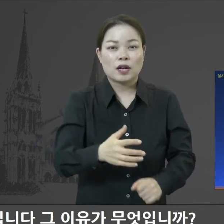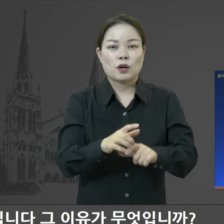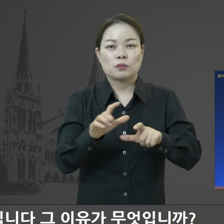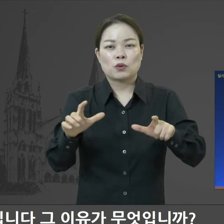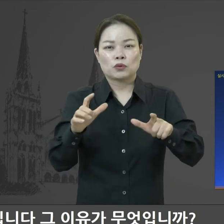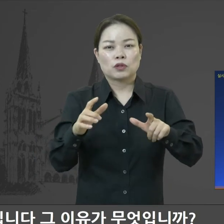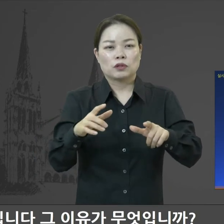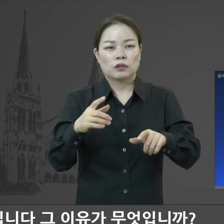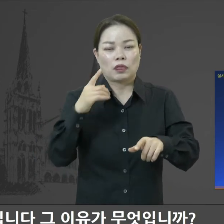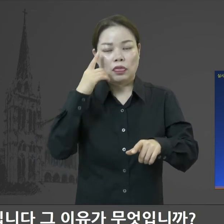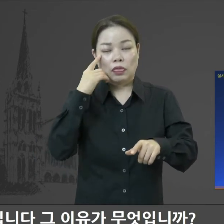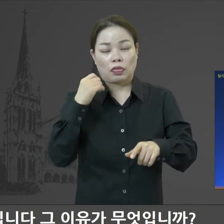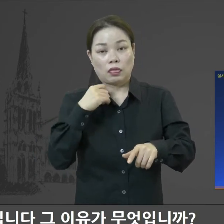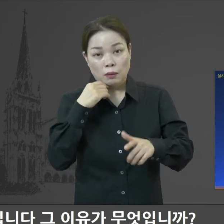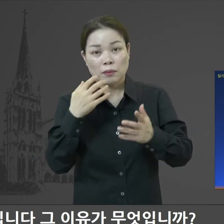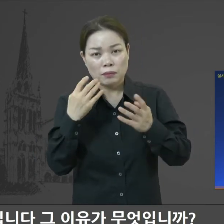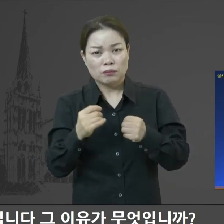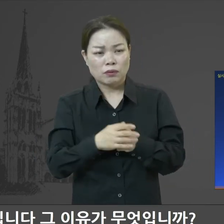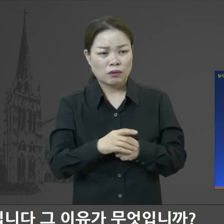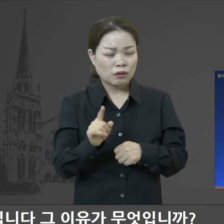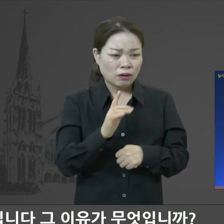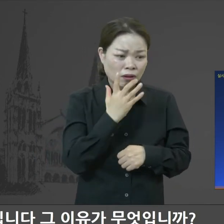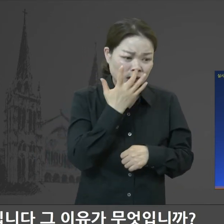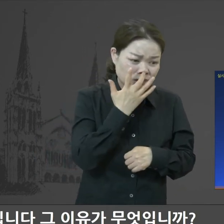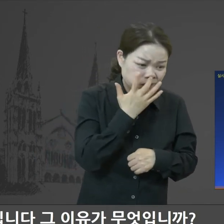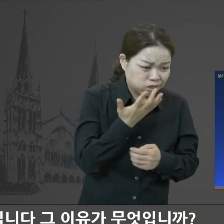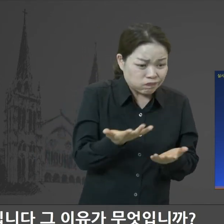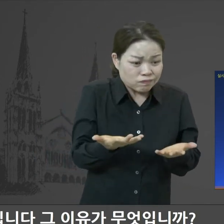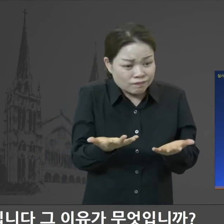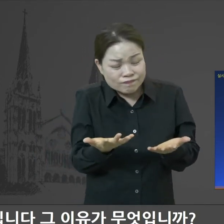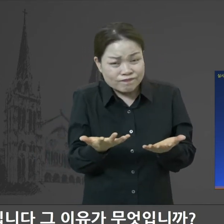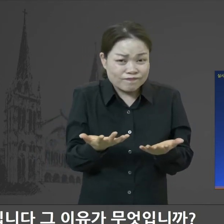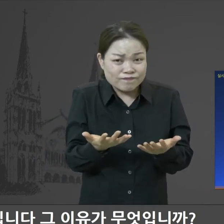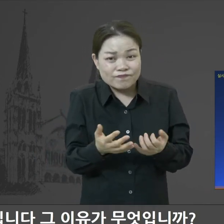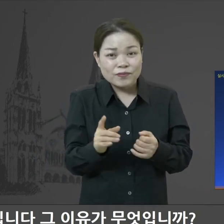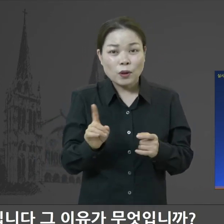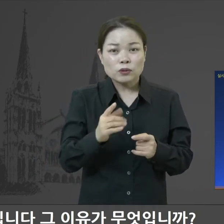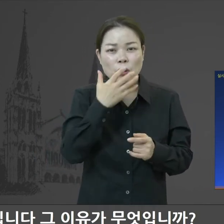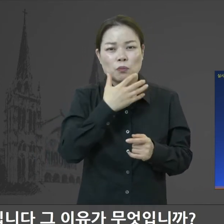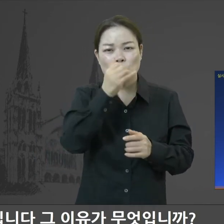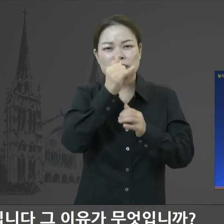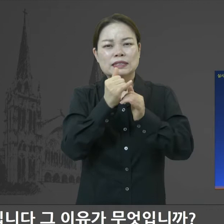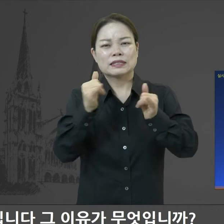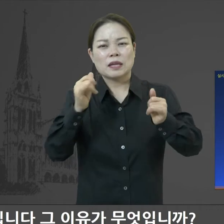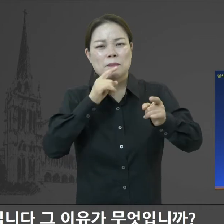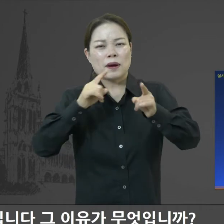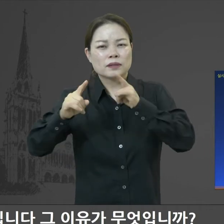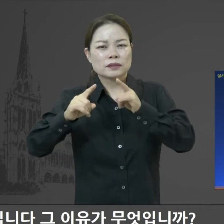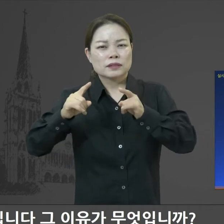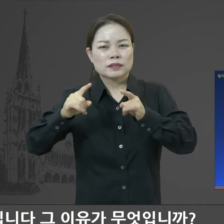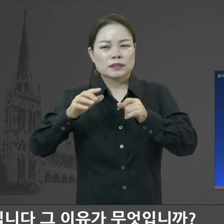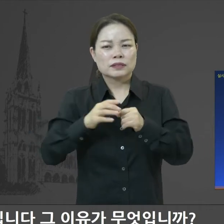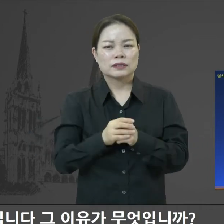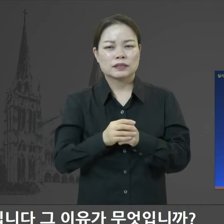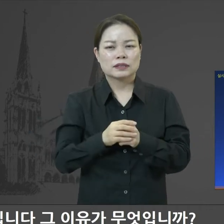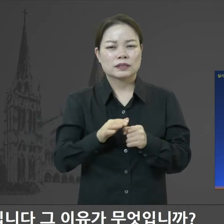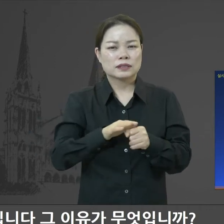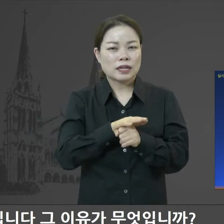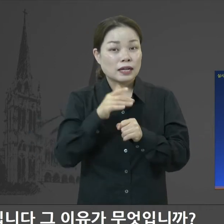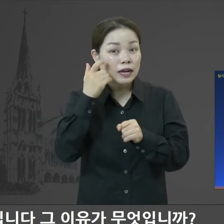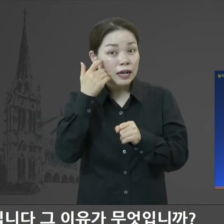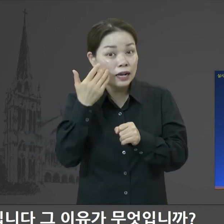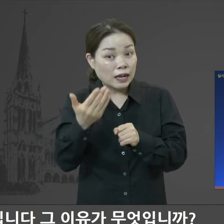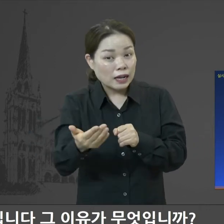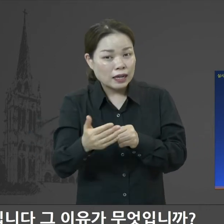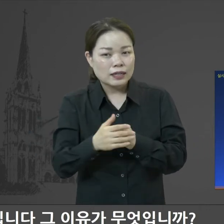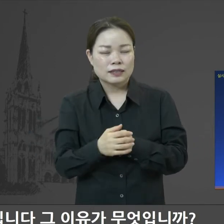분들이 꾸벅꾸벅 조시죠, 그렇죠? 도대체 모르겠다. 어떻게 이 복 있는 사람은 말씀을 사랑하게 되었을까요? 그 답은